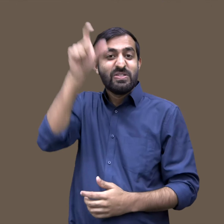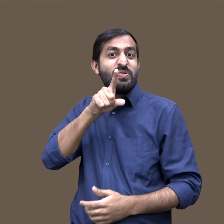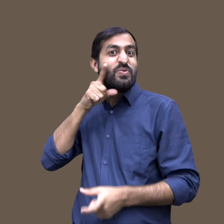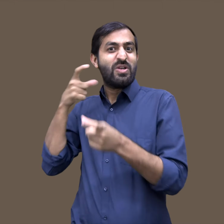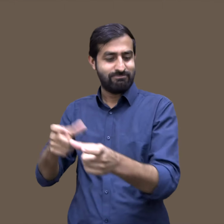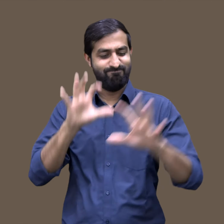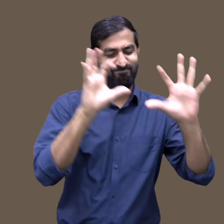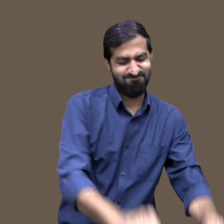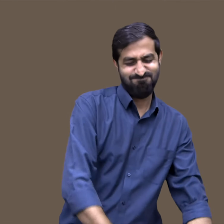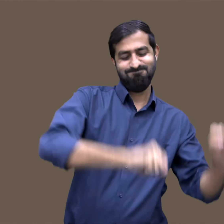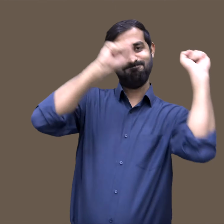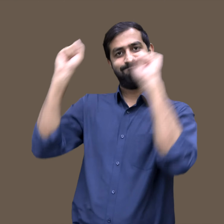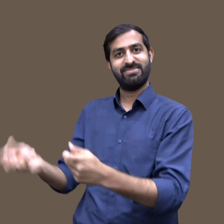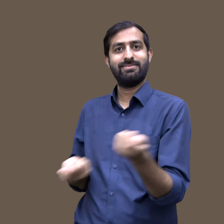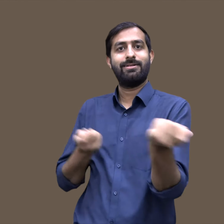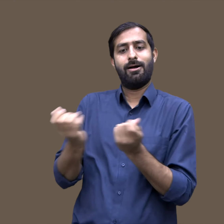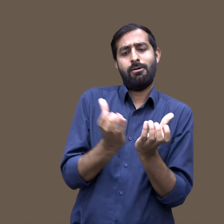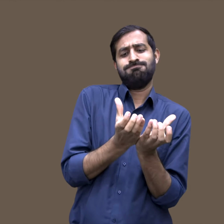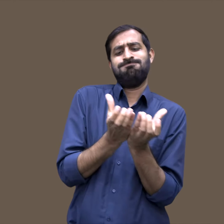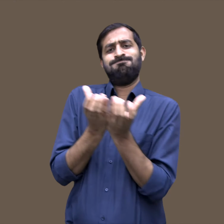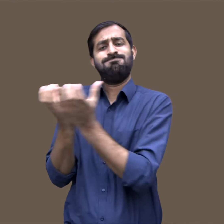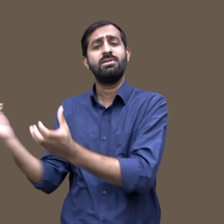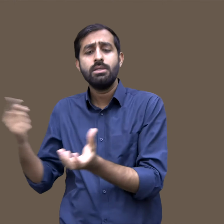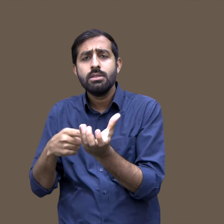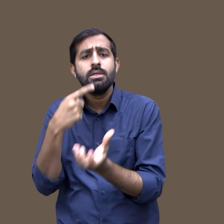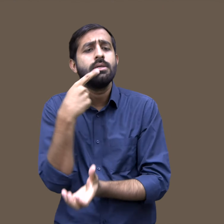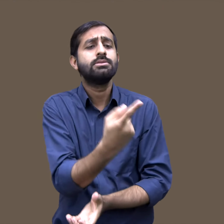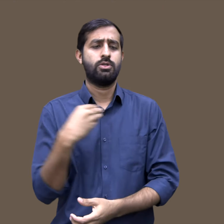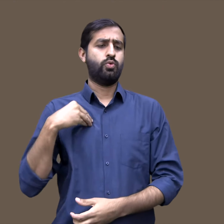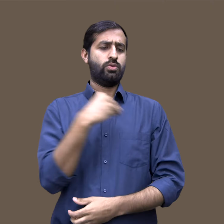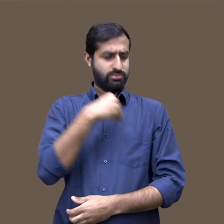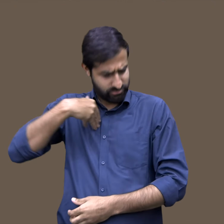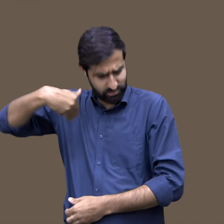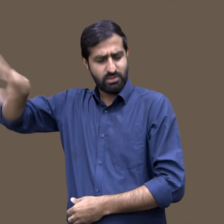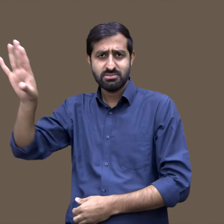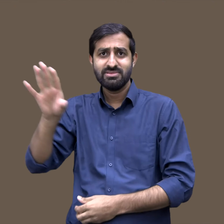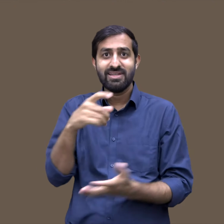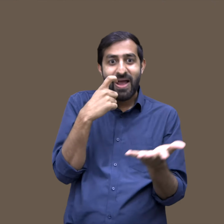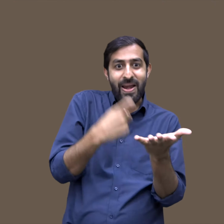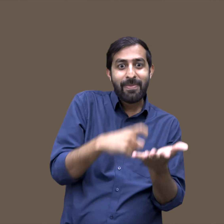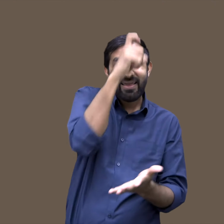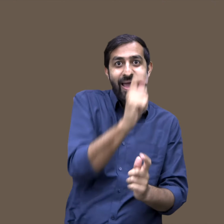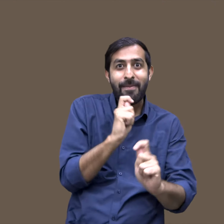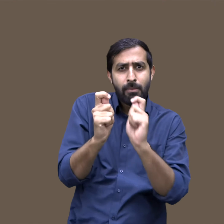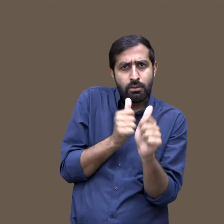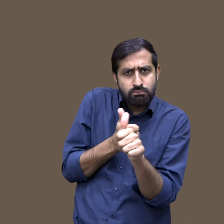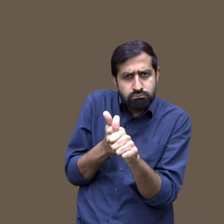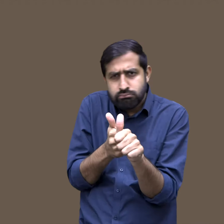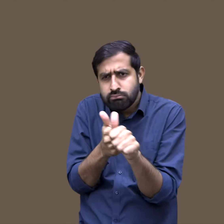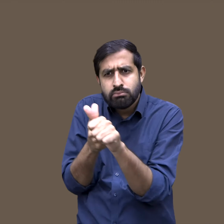आया। गोरे सैनिक टुन्नू को गाड़ी में लाद कर ले गए और लोगों से कह दिया कि इसे अस्पताल ले जा रहे हैं। संवाददाता ने